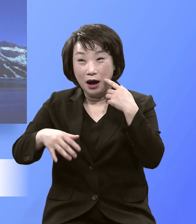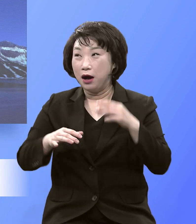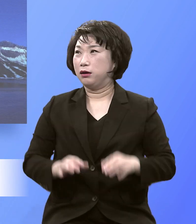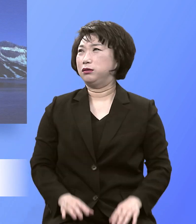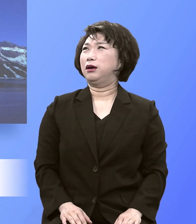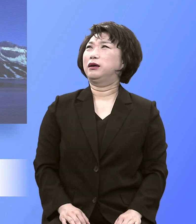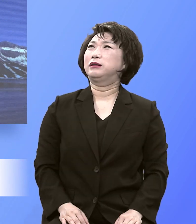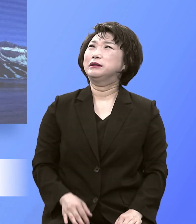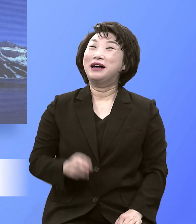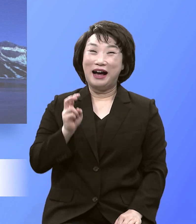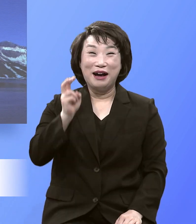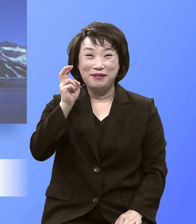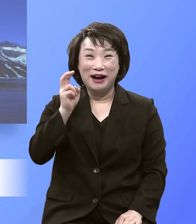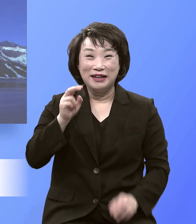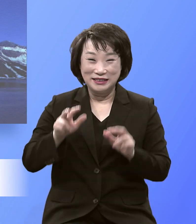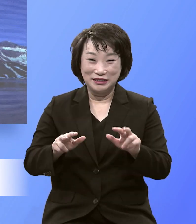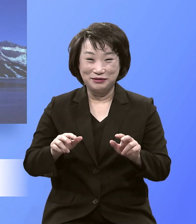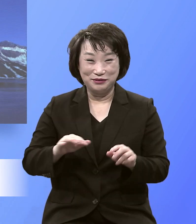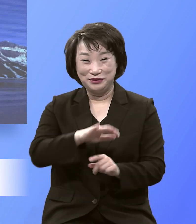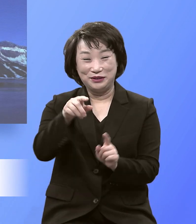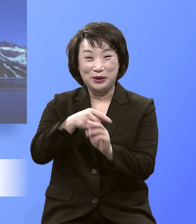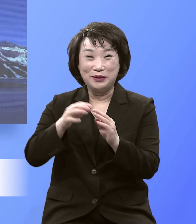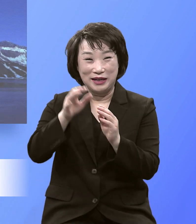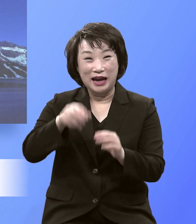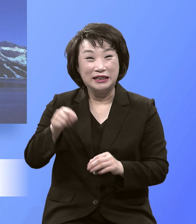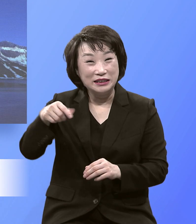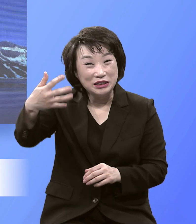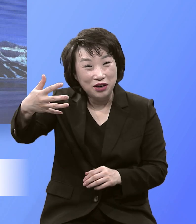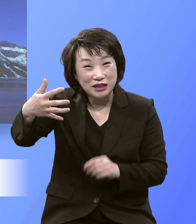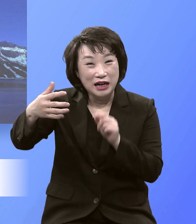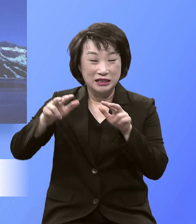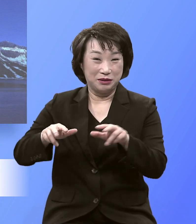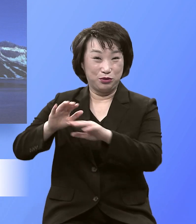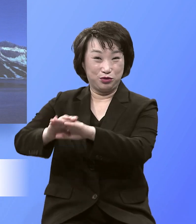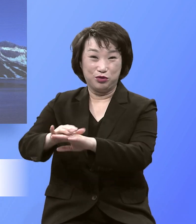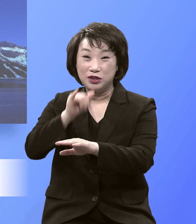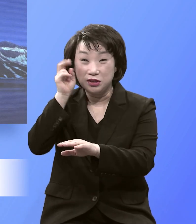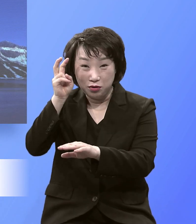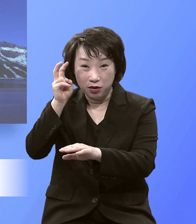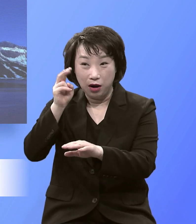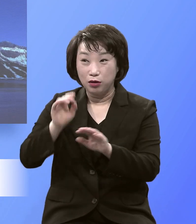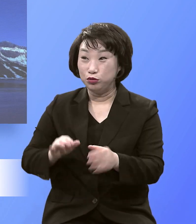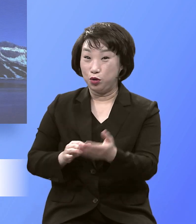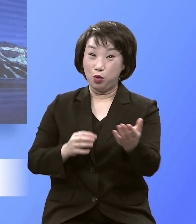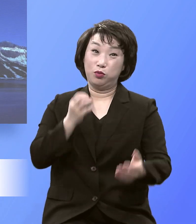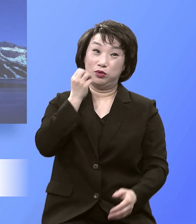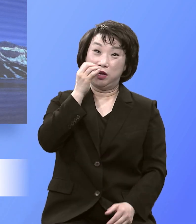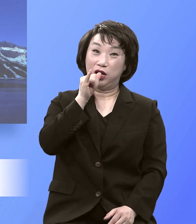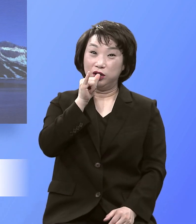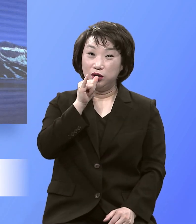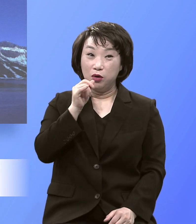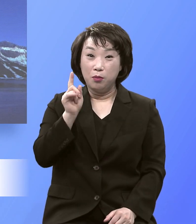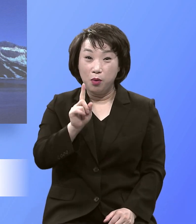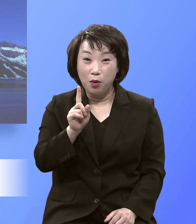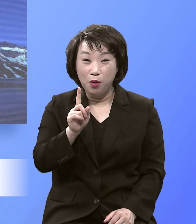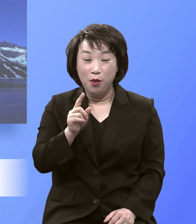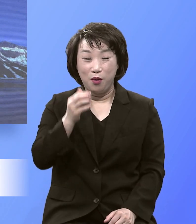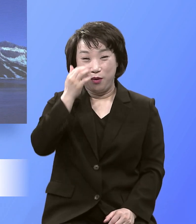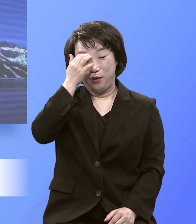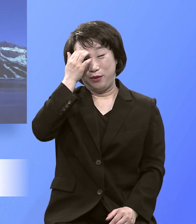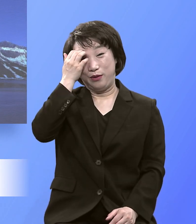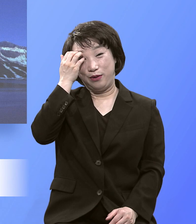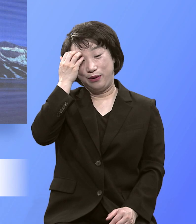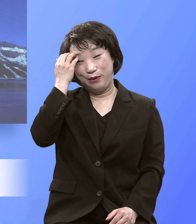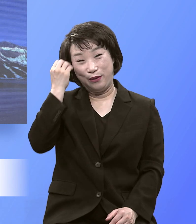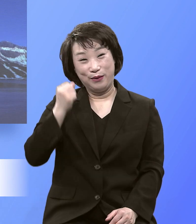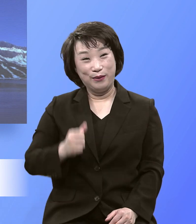아마 어쩌면 그 영상이 우리 교회에 있을 것입니다. 근데 어쩌면 그게 신기합니다.